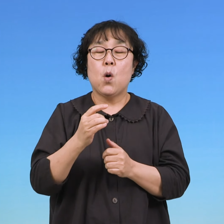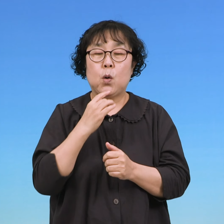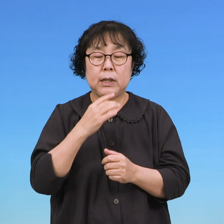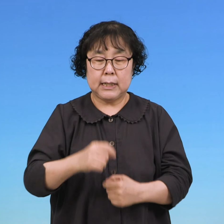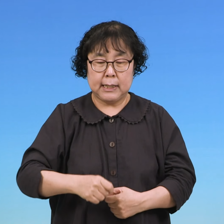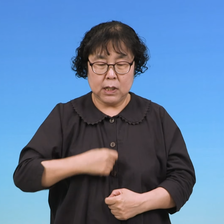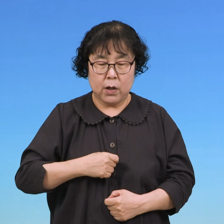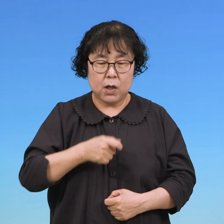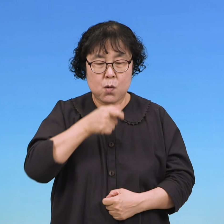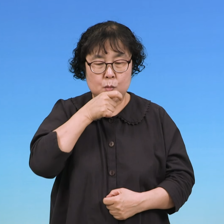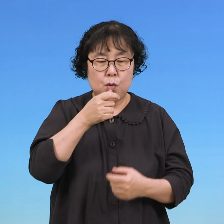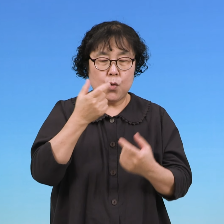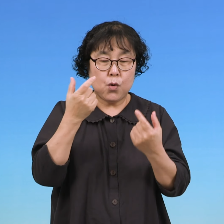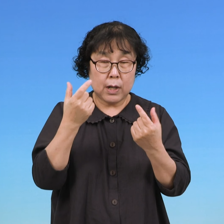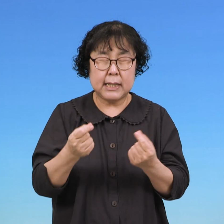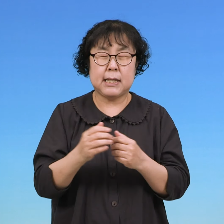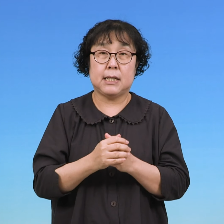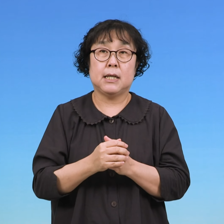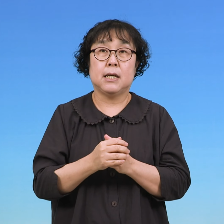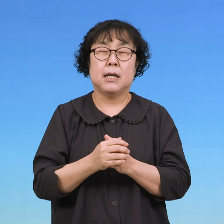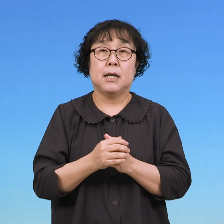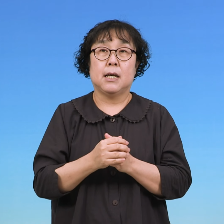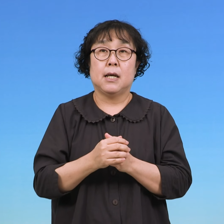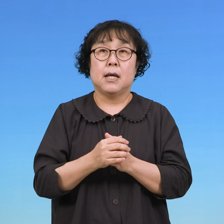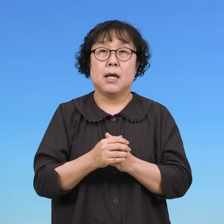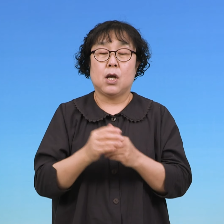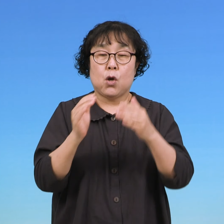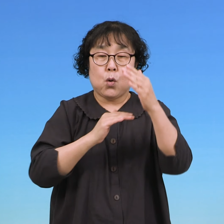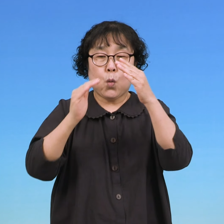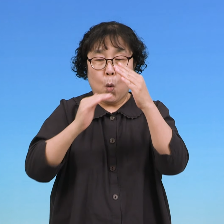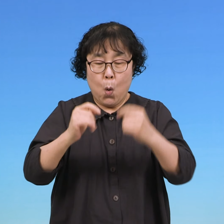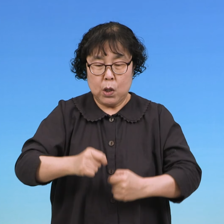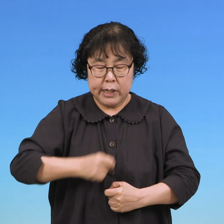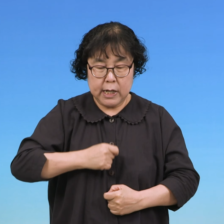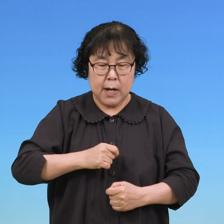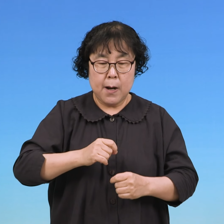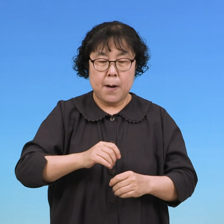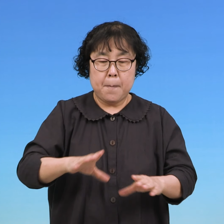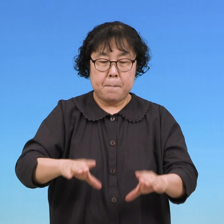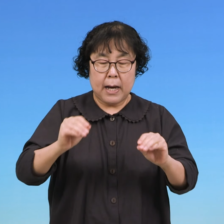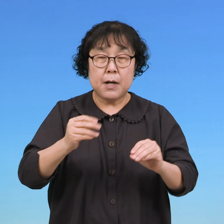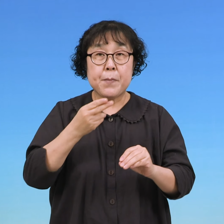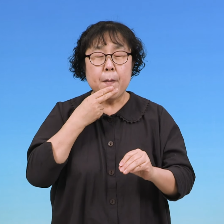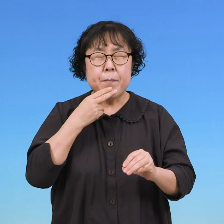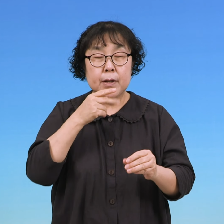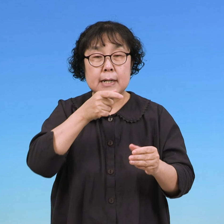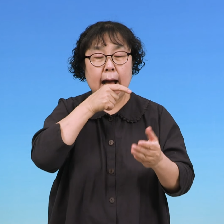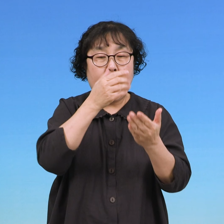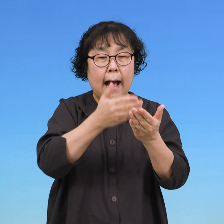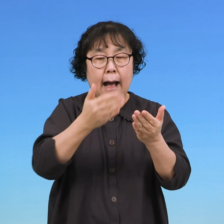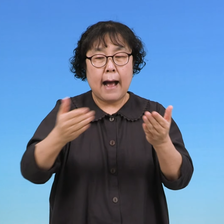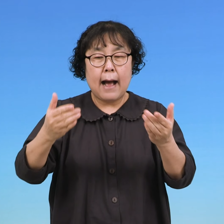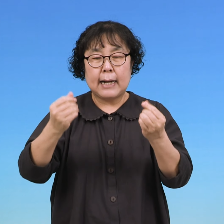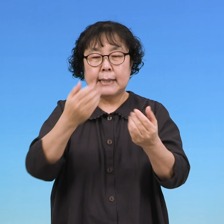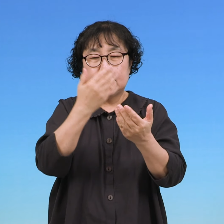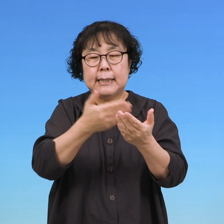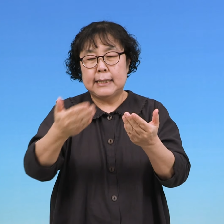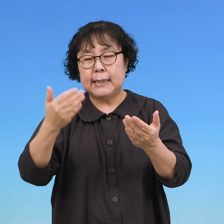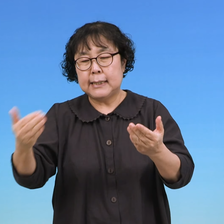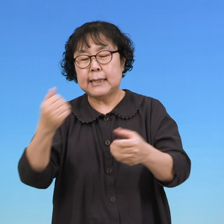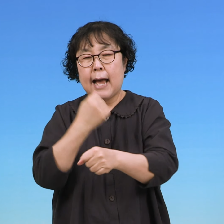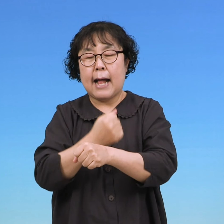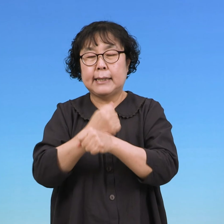24절. 오직 정의를 물같이, 공의를 마르지 않는 강같이 흐르게 할지어다. 이 말씀이 나온 배경이